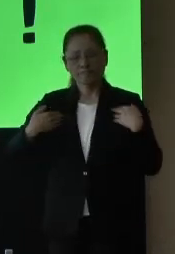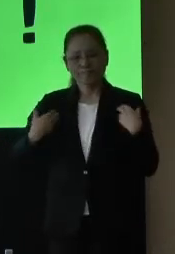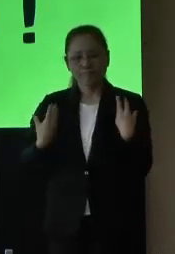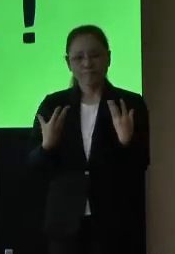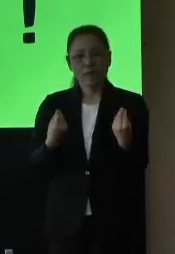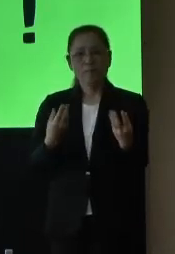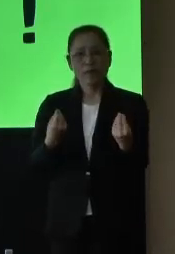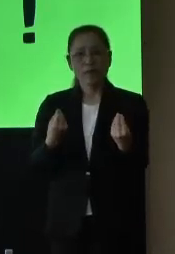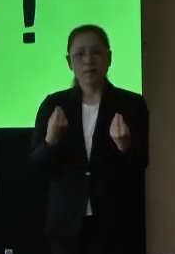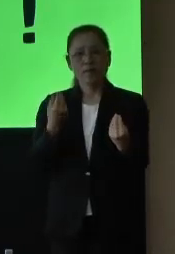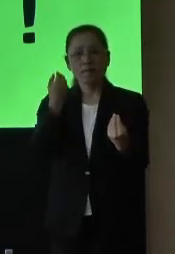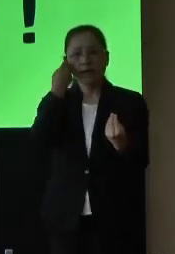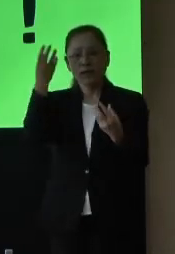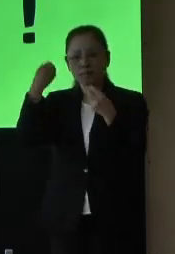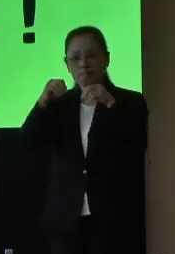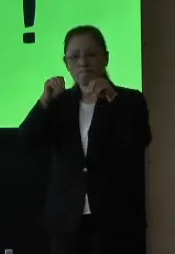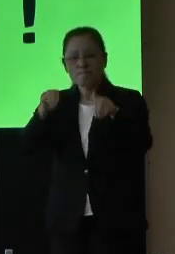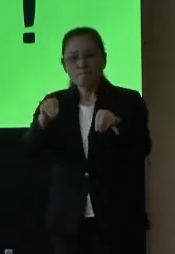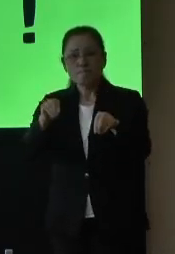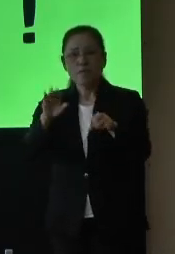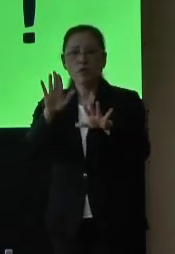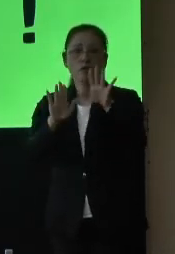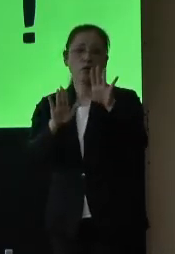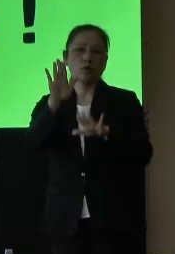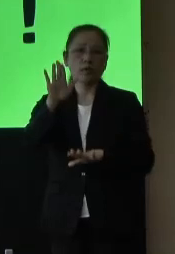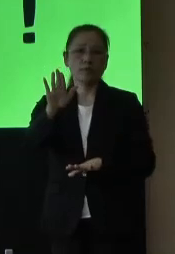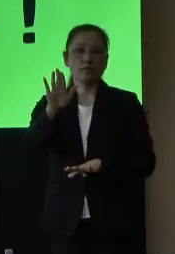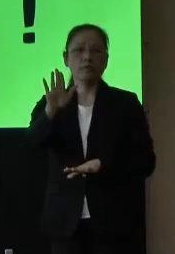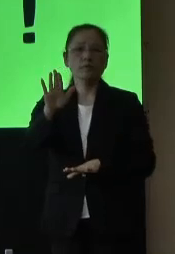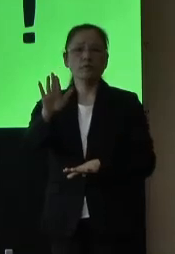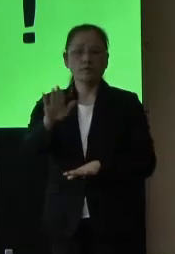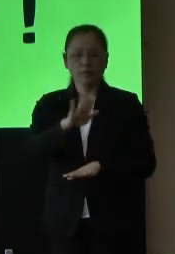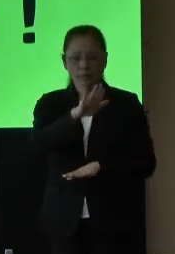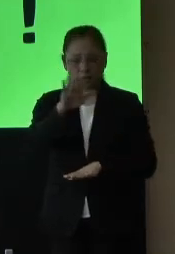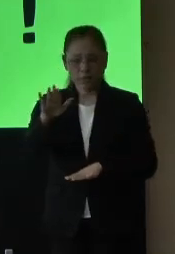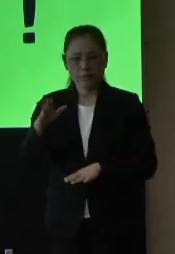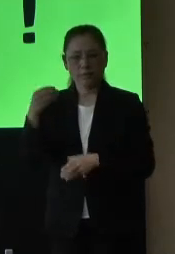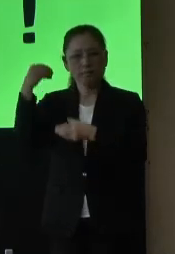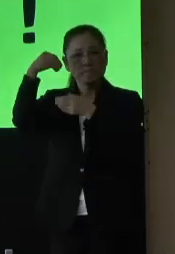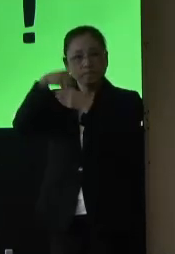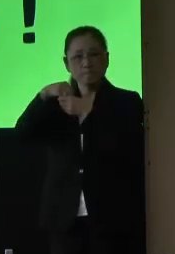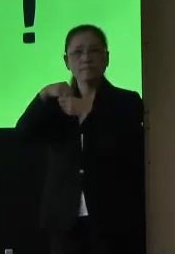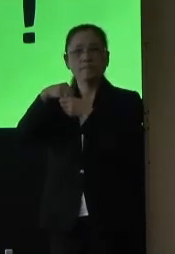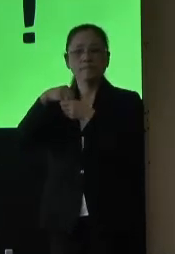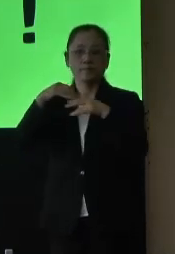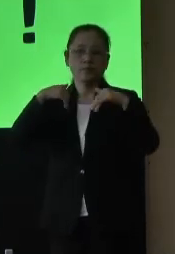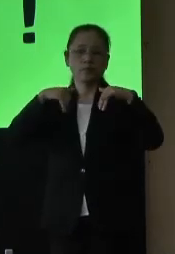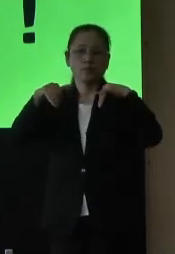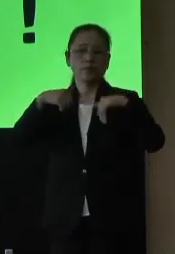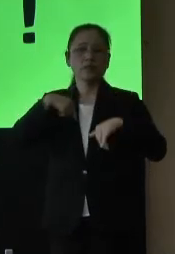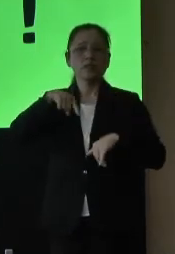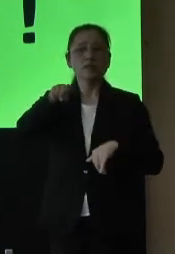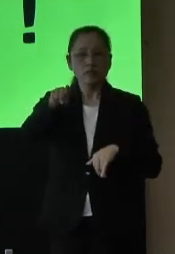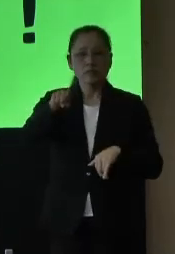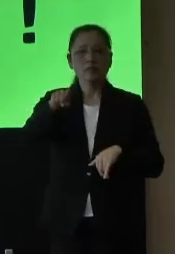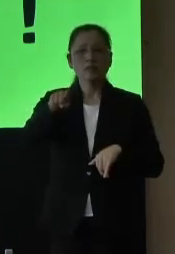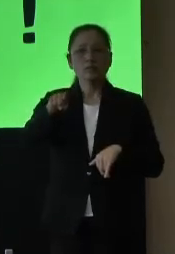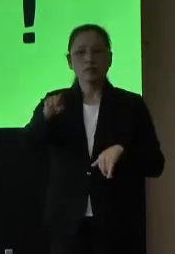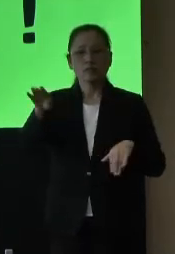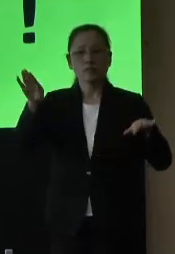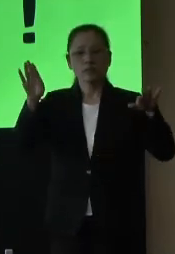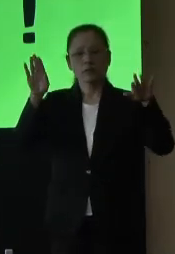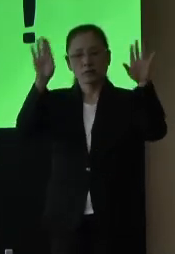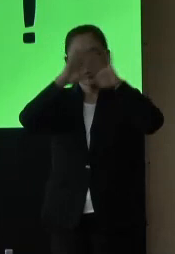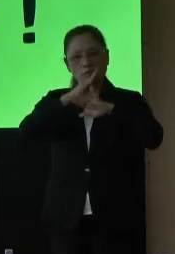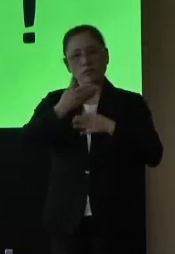に人にうつしているかもしれないとの認識を持っていただき、繁華街への接客を伴う飲食店